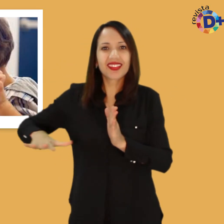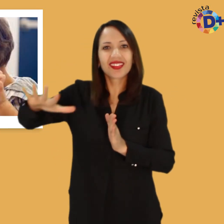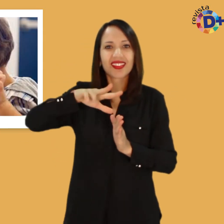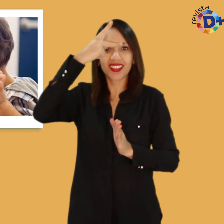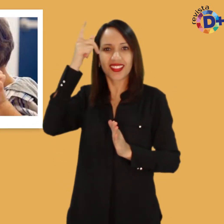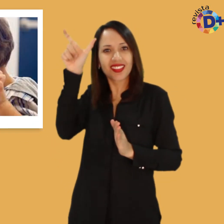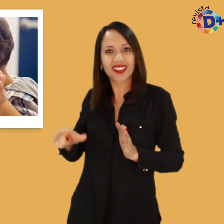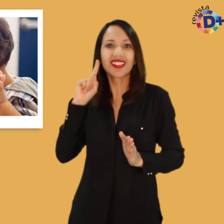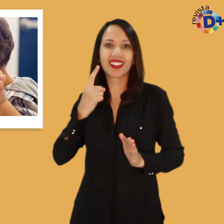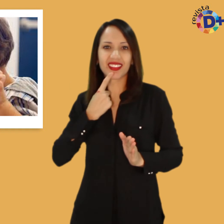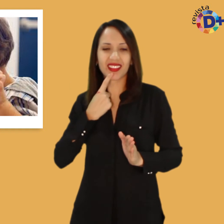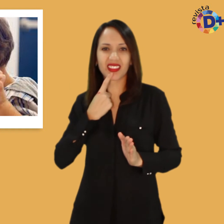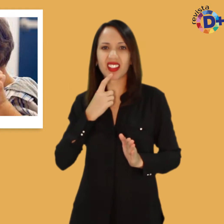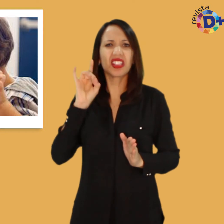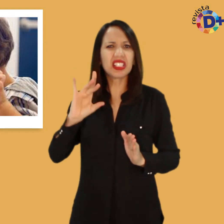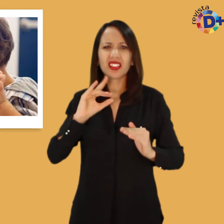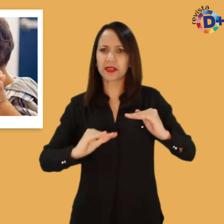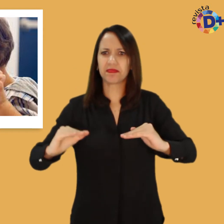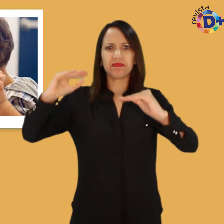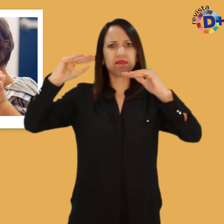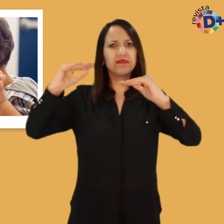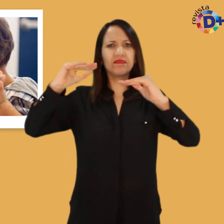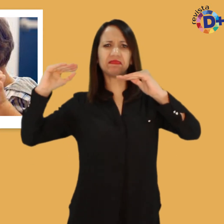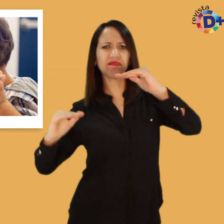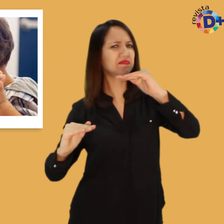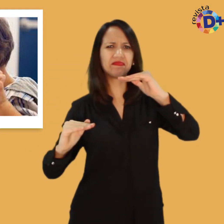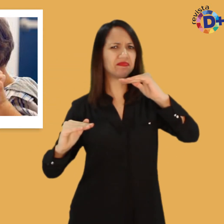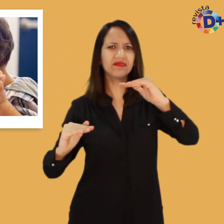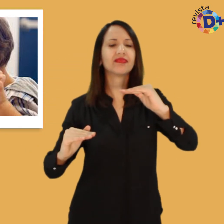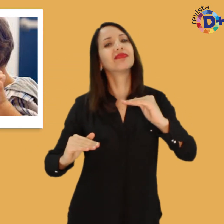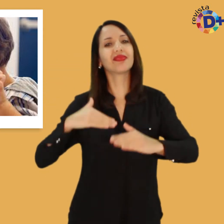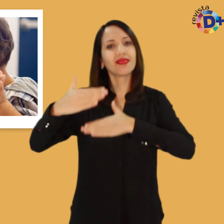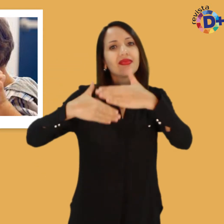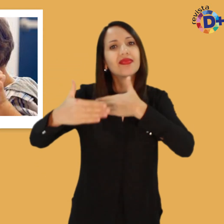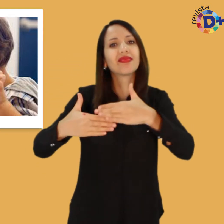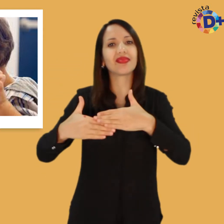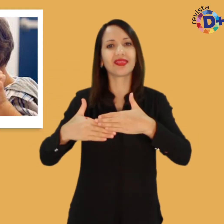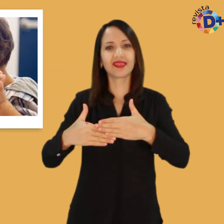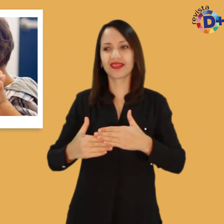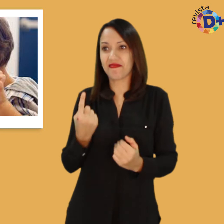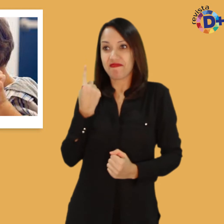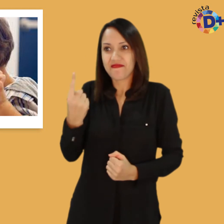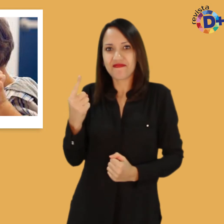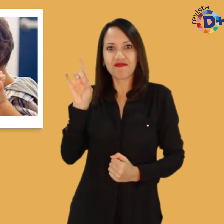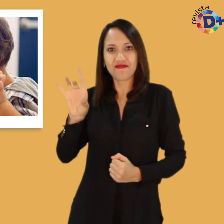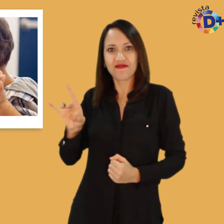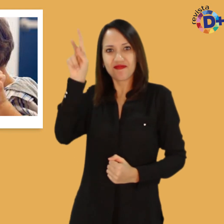uma posição tão significativa para o seu desenvolvimento individual e social. Isso se opõe à ideia